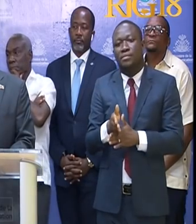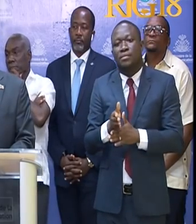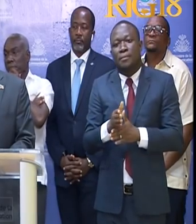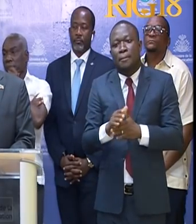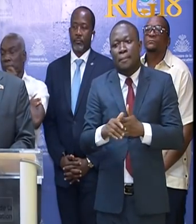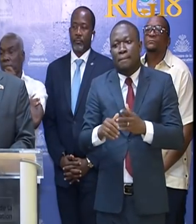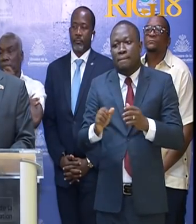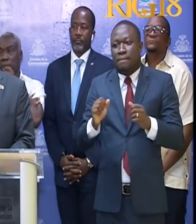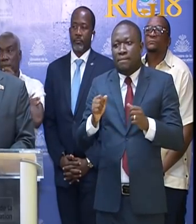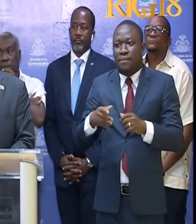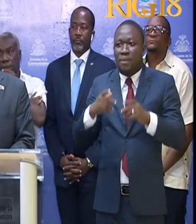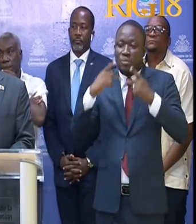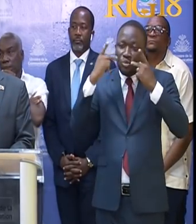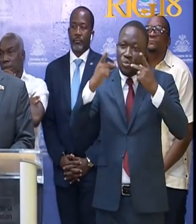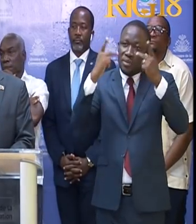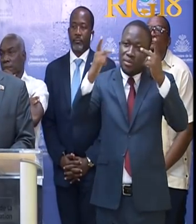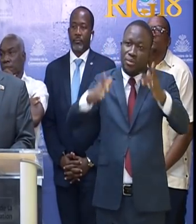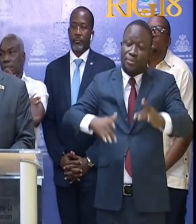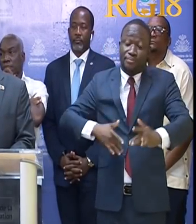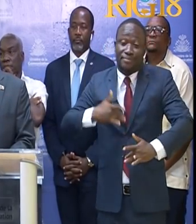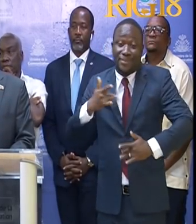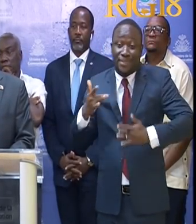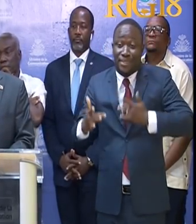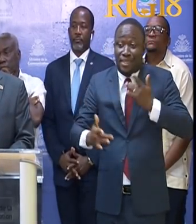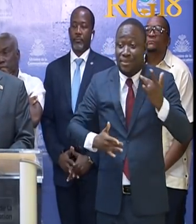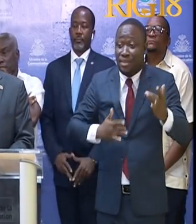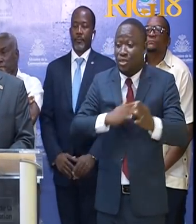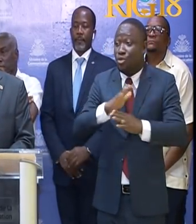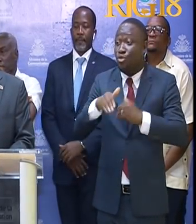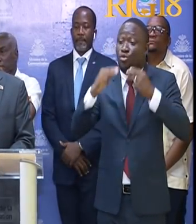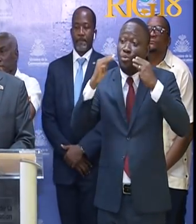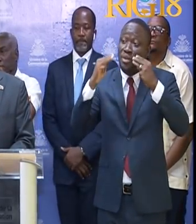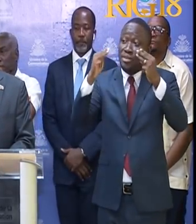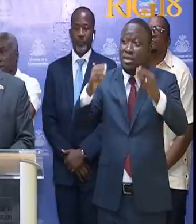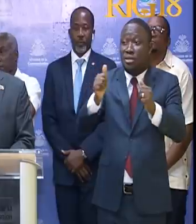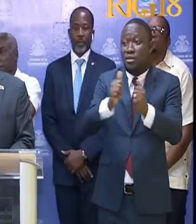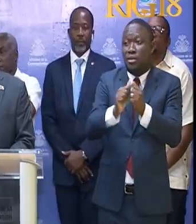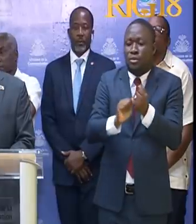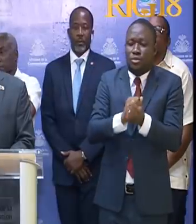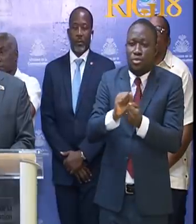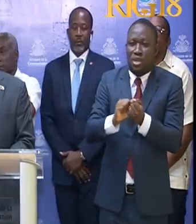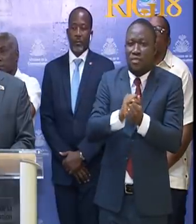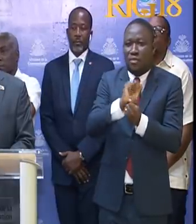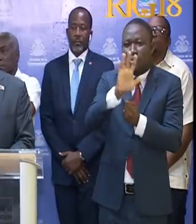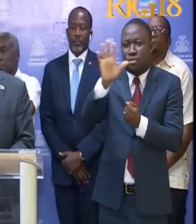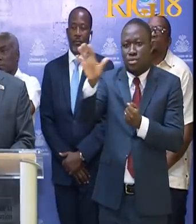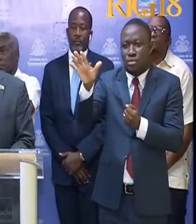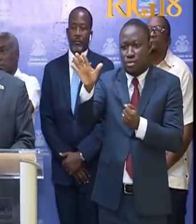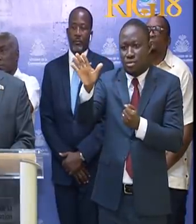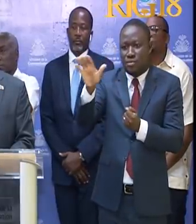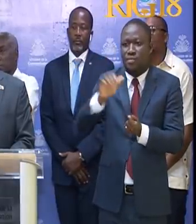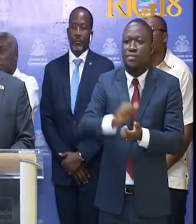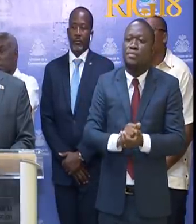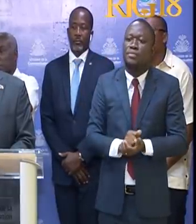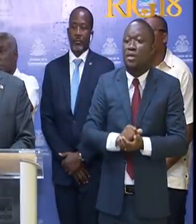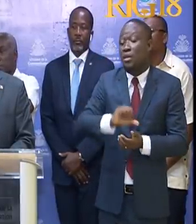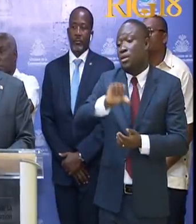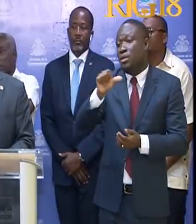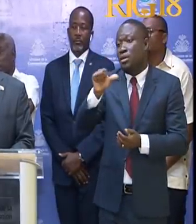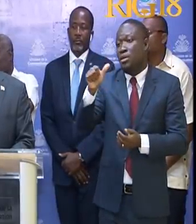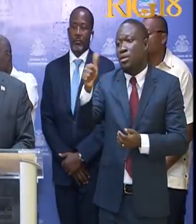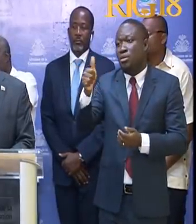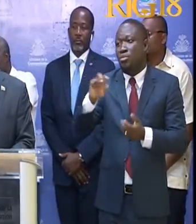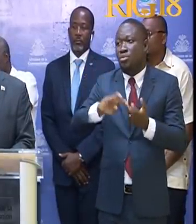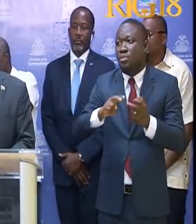la diffusion de spots de sensibilisation et de tout message en rapport avec le coronavirus et d'autres